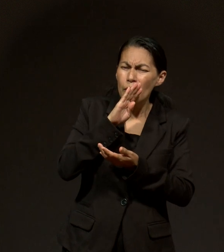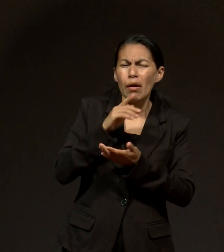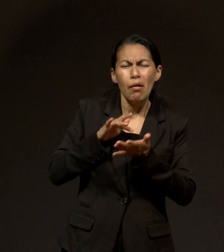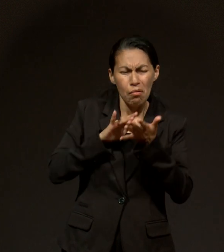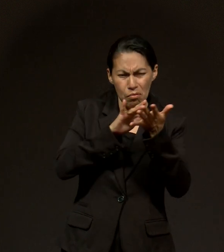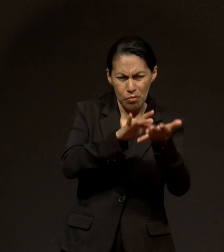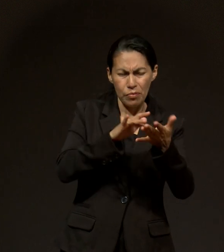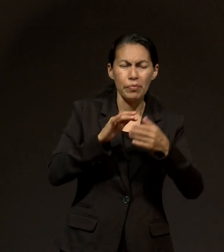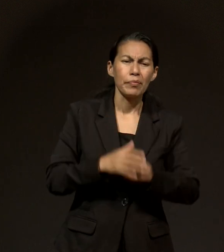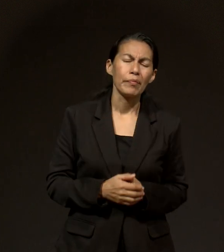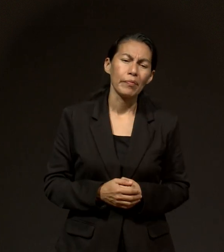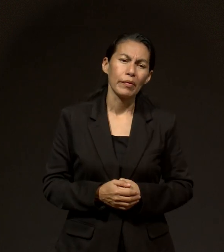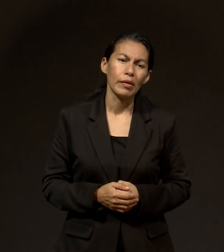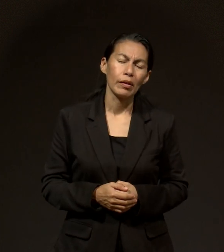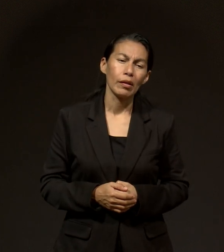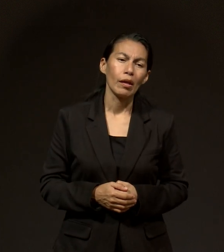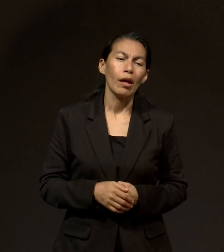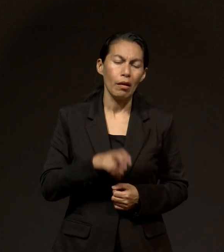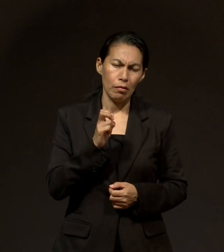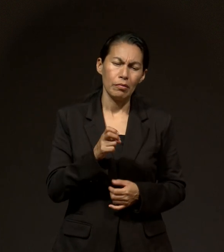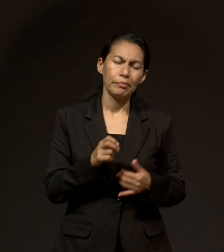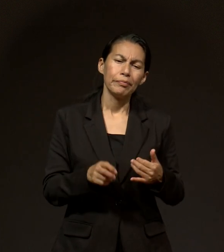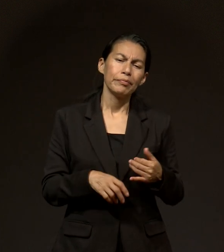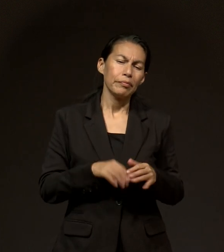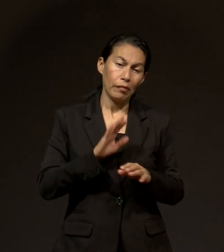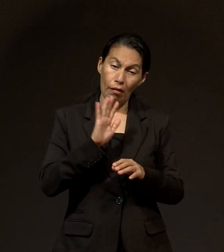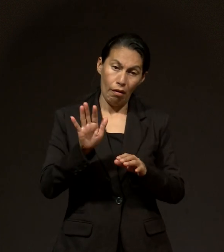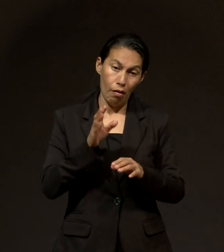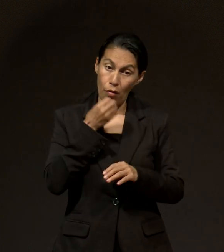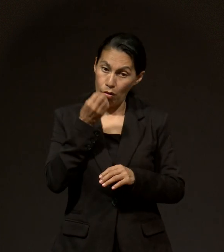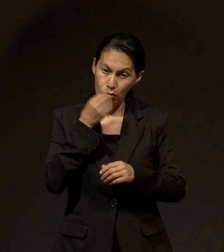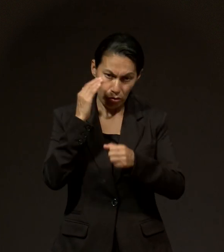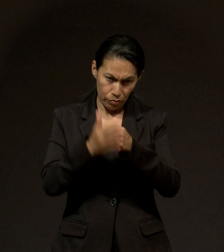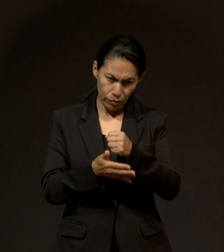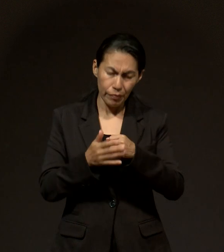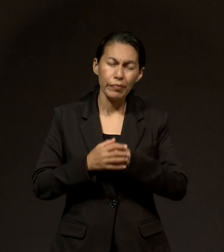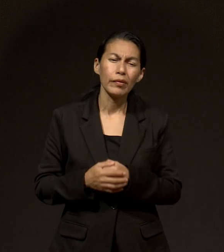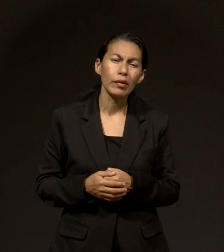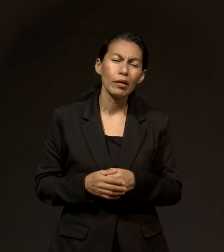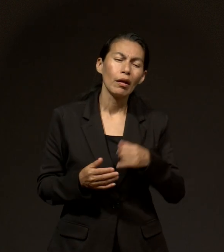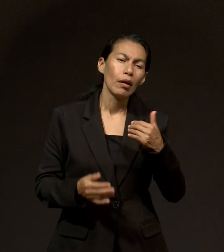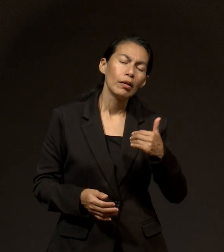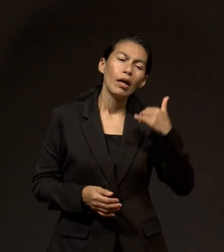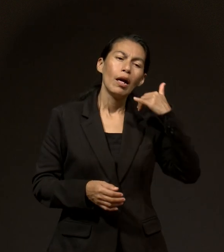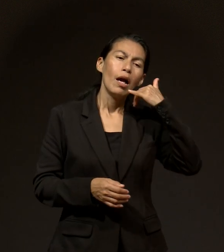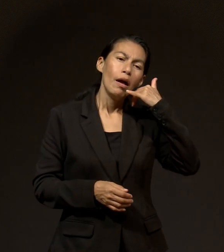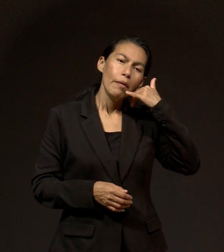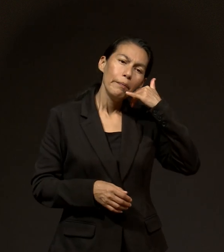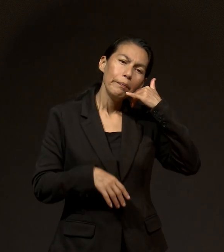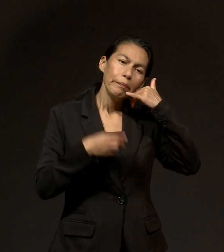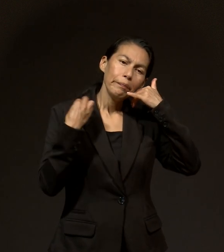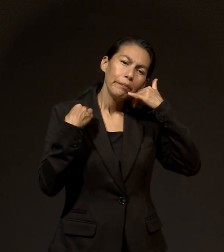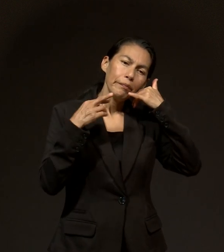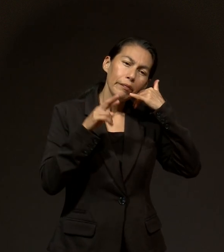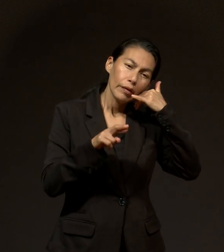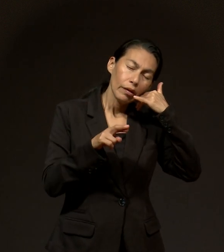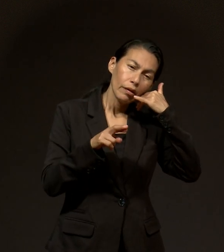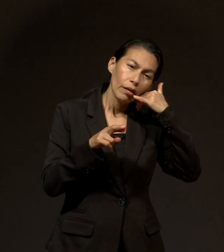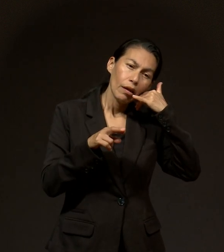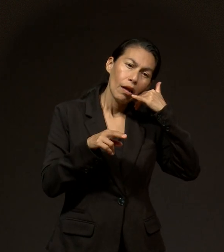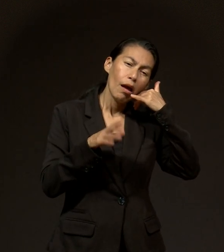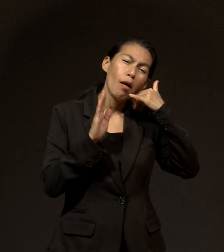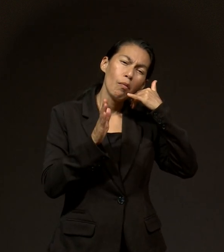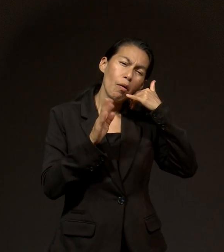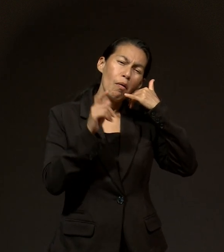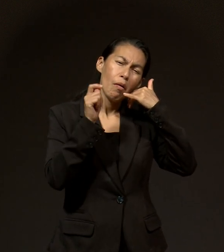esta maestra. Le pregunté si tenía alguna vacante o algo para una beca. Y ella me dijo, precisamente hace unas